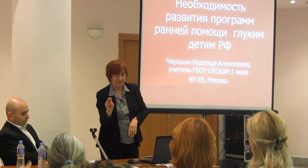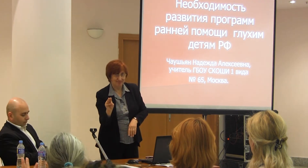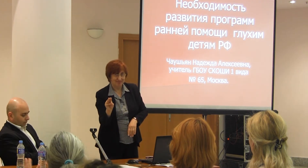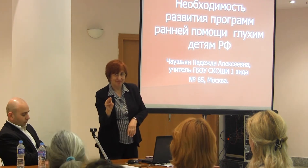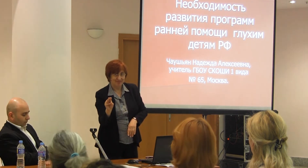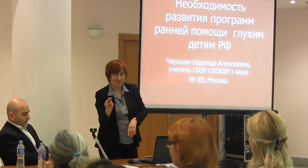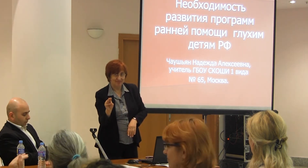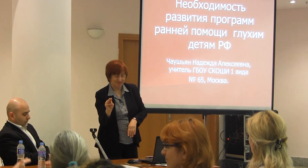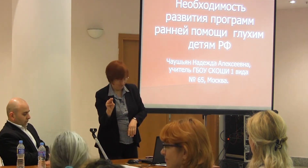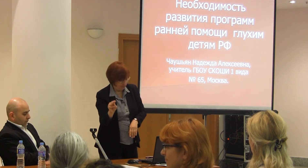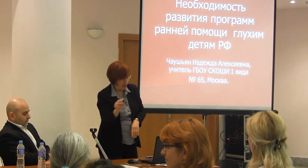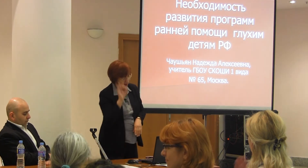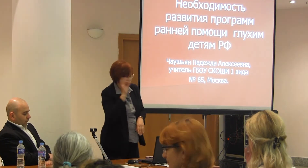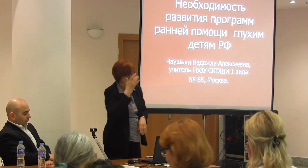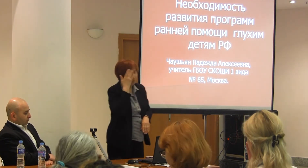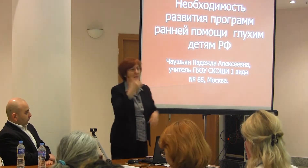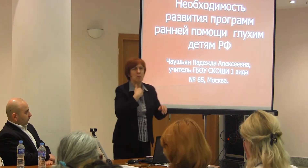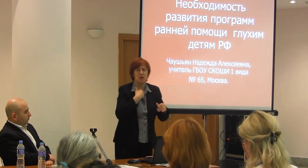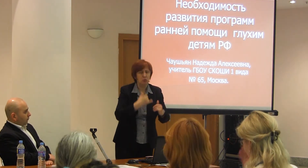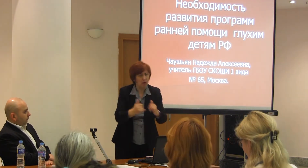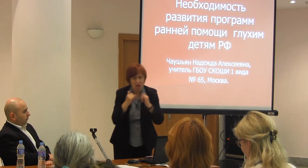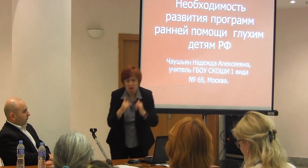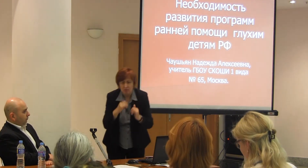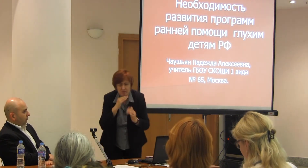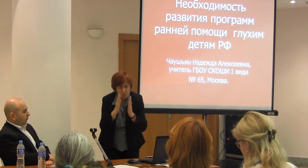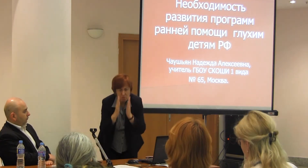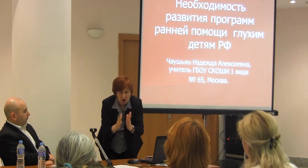Это период от 0 до 3 лет.